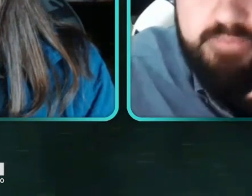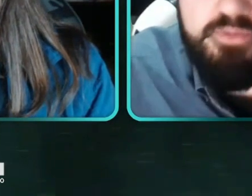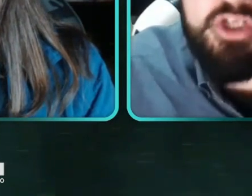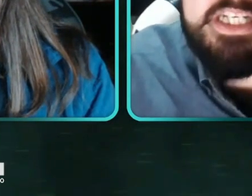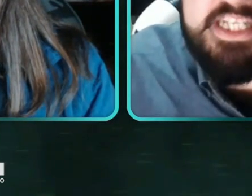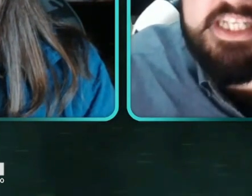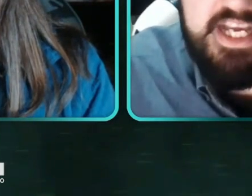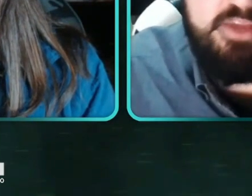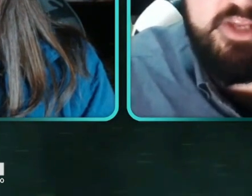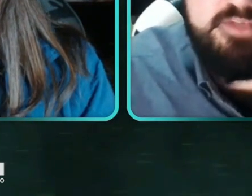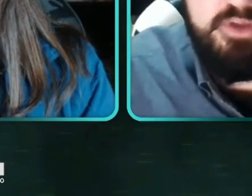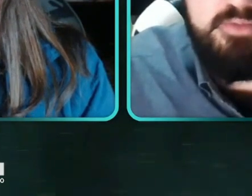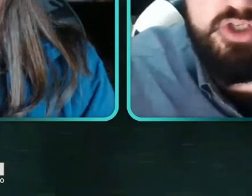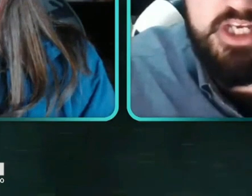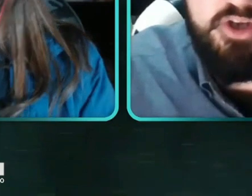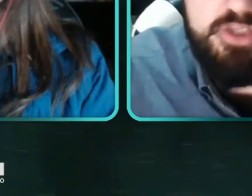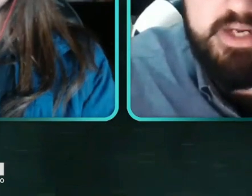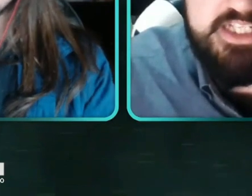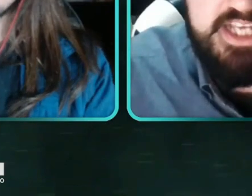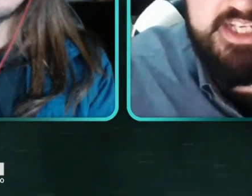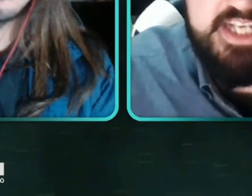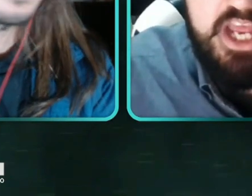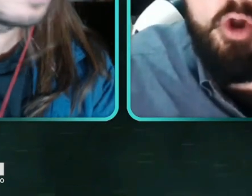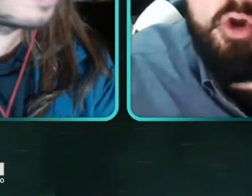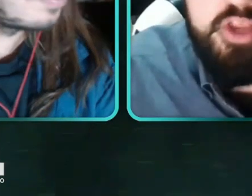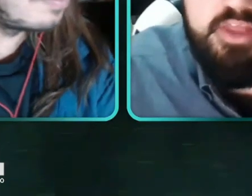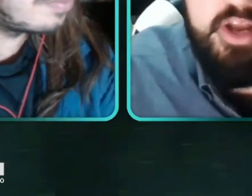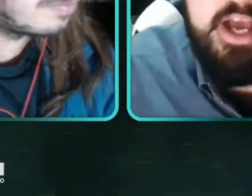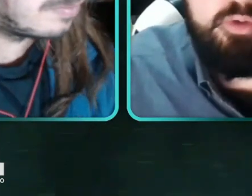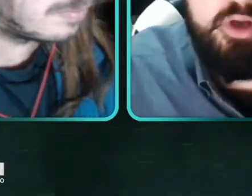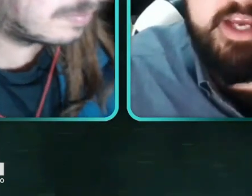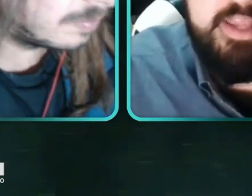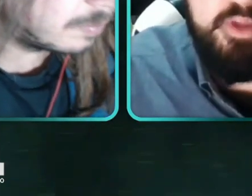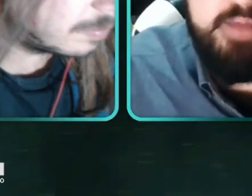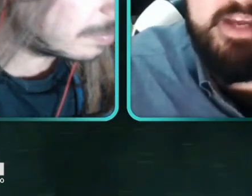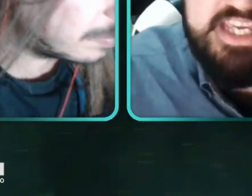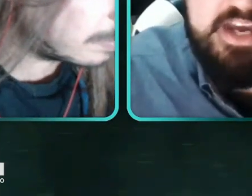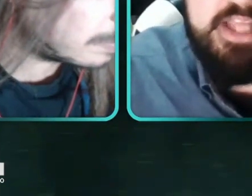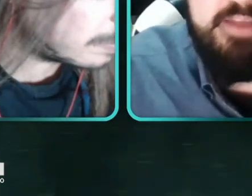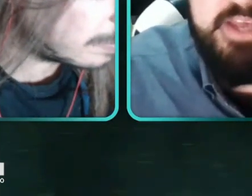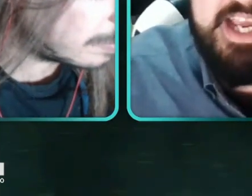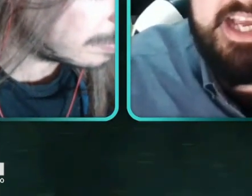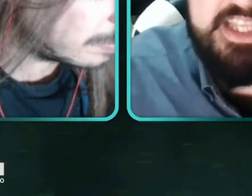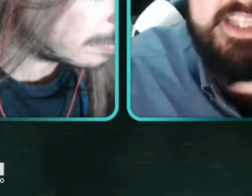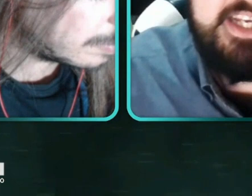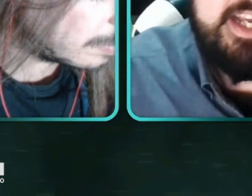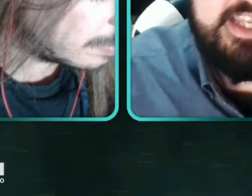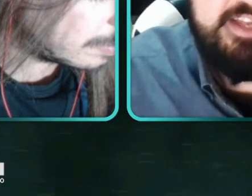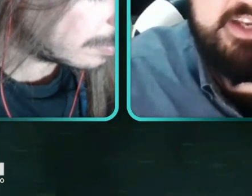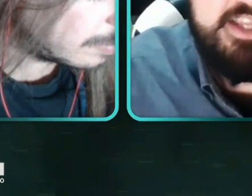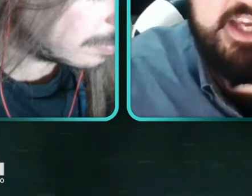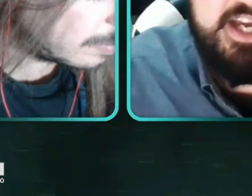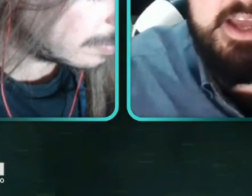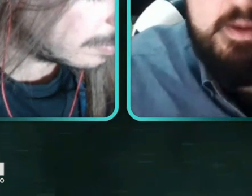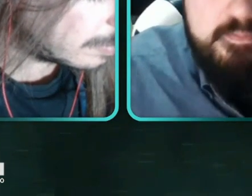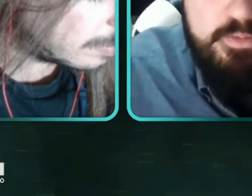ha sido todo un ejemplo sindica de unidas podemos el scotch valencianes coordinadora autonómica de poder y ahora también candidata a